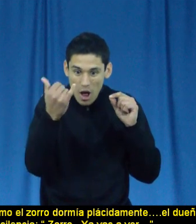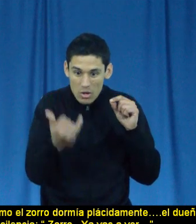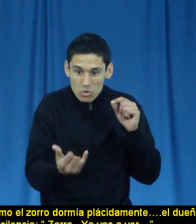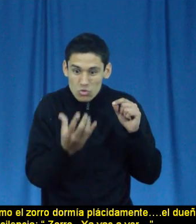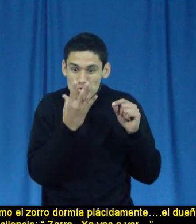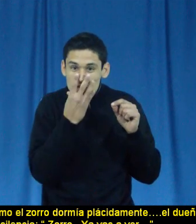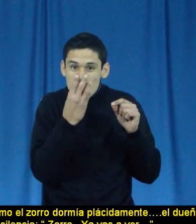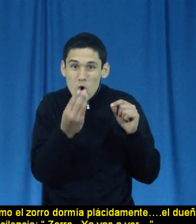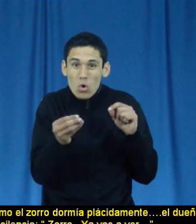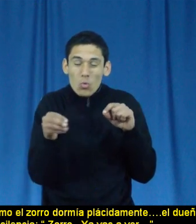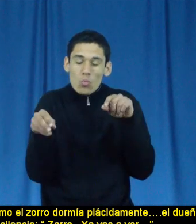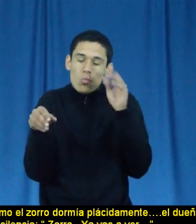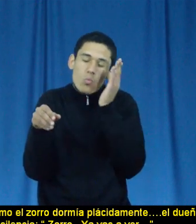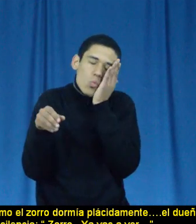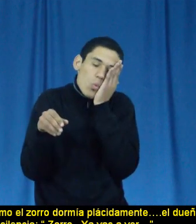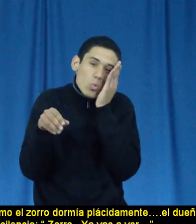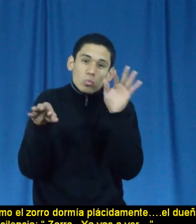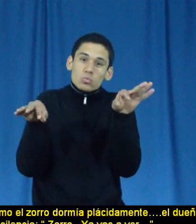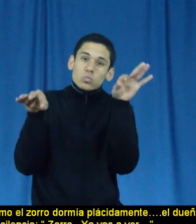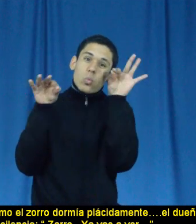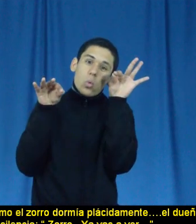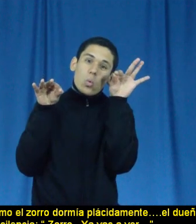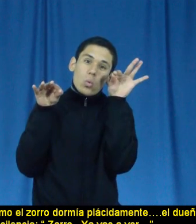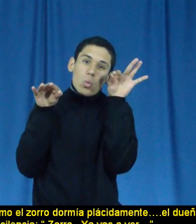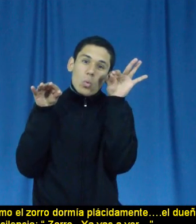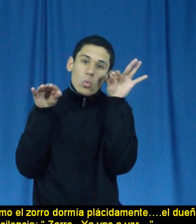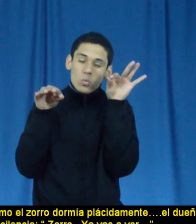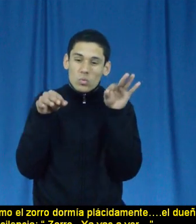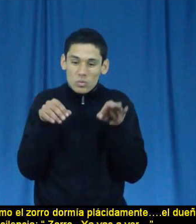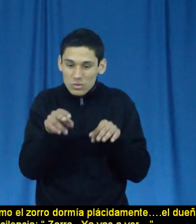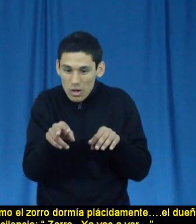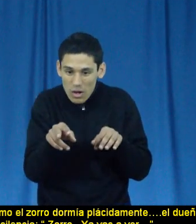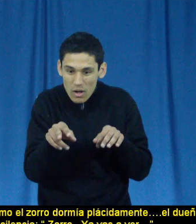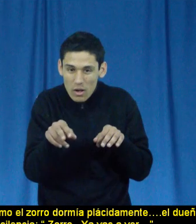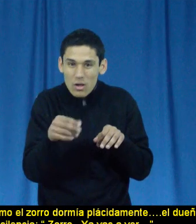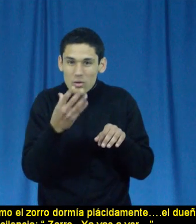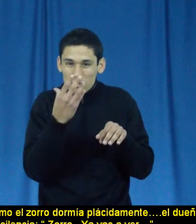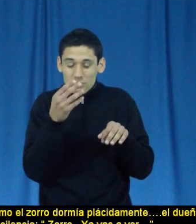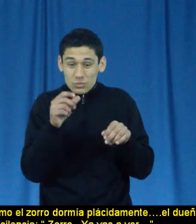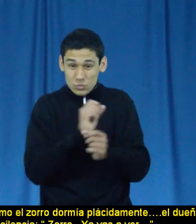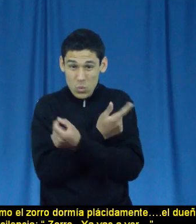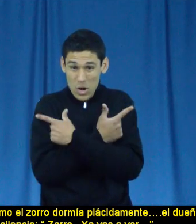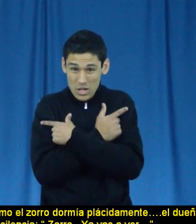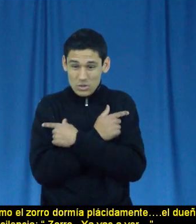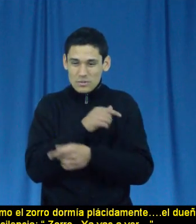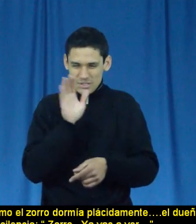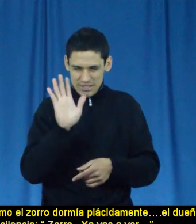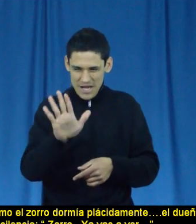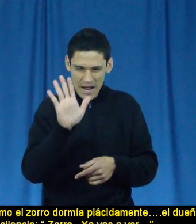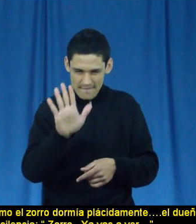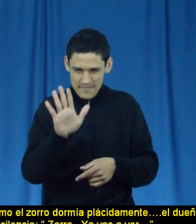Asombrado, vio cómo el zorro dormía plácidamente. El dueño dijo en silencio: